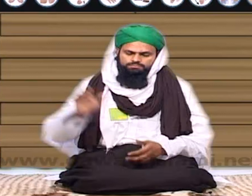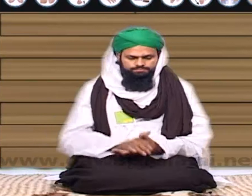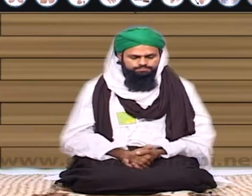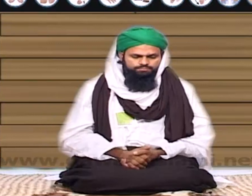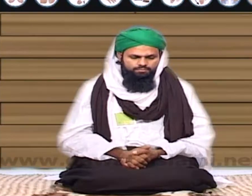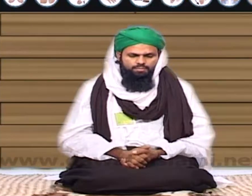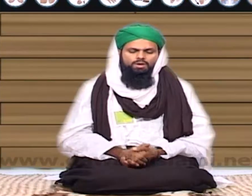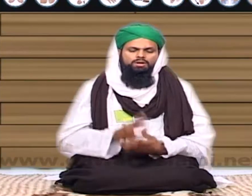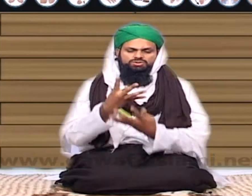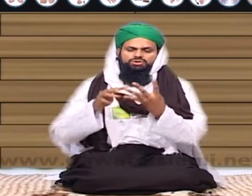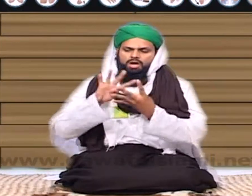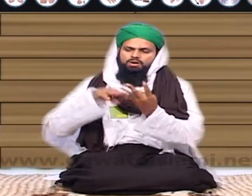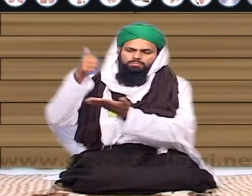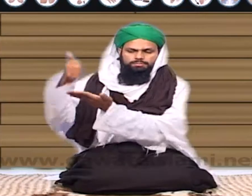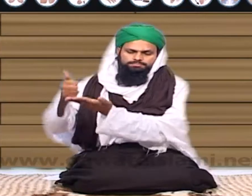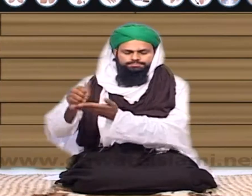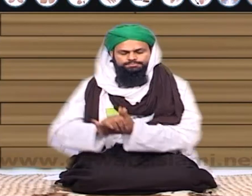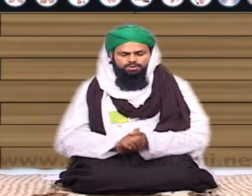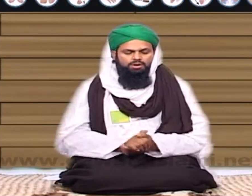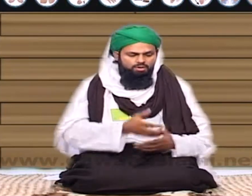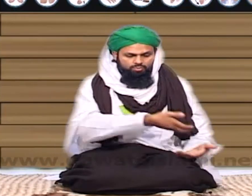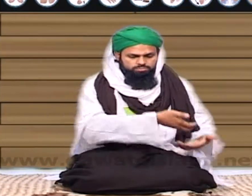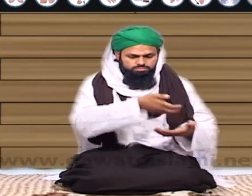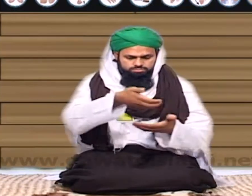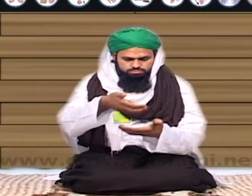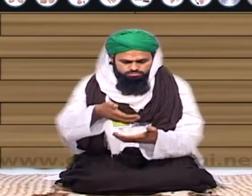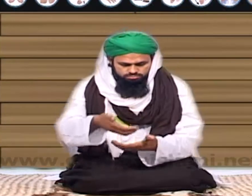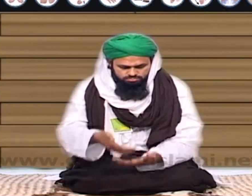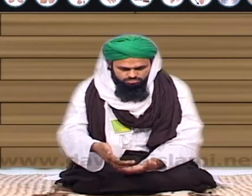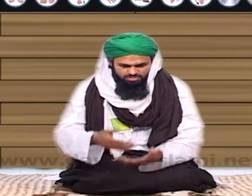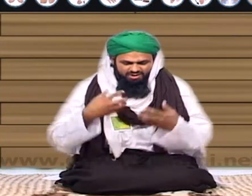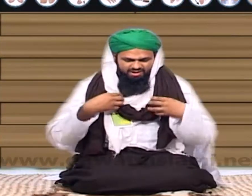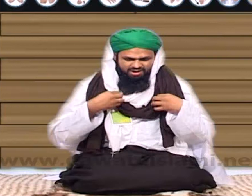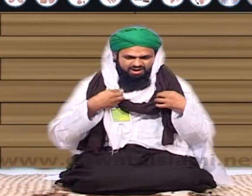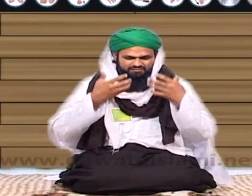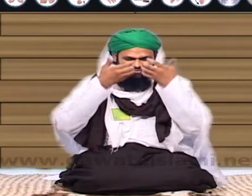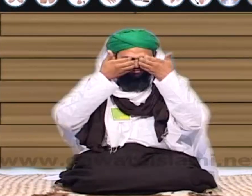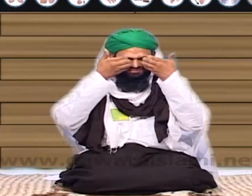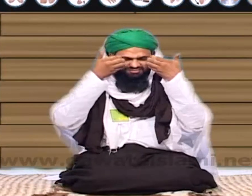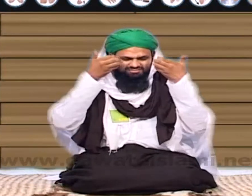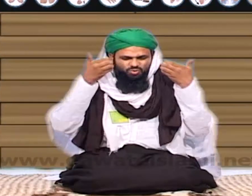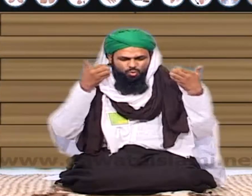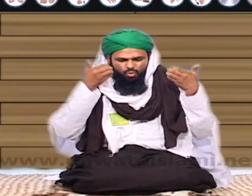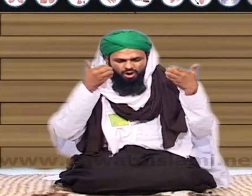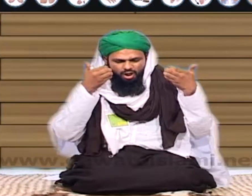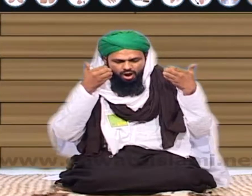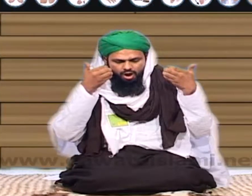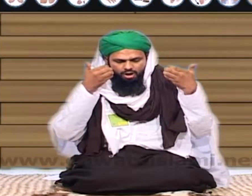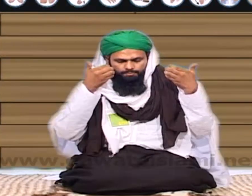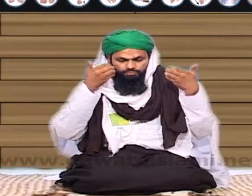گیا اور دور جھاڑیوں میں بیٹھ گیا۔ اب اس کو جب قبر میں رکھا اور منہ دکھانے کے لیے اس کا کفن جب کھولا